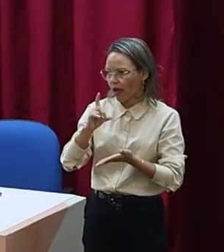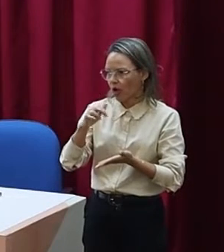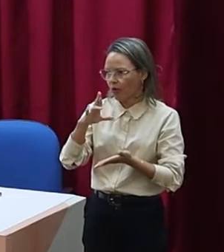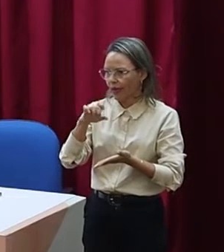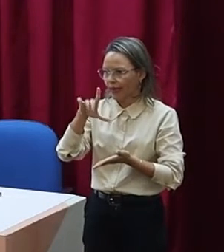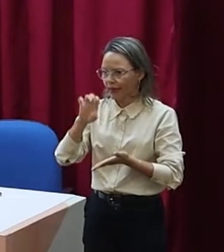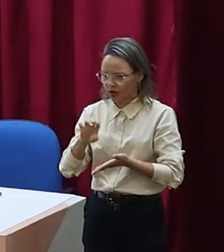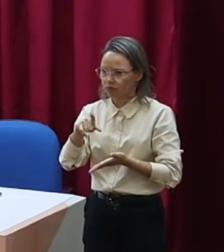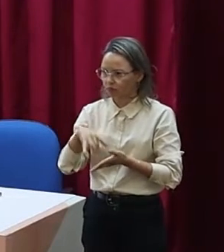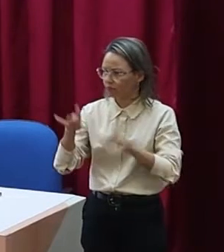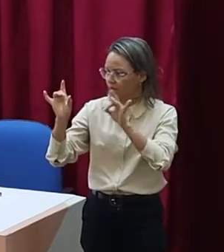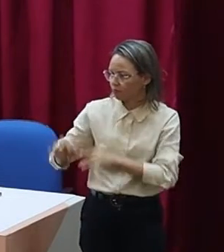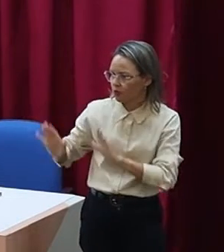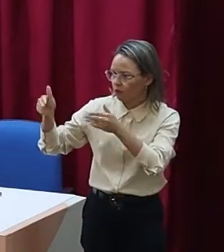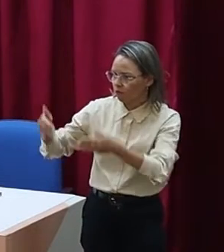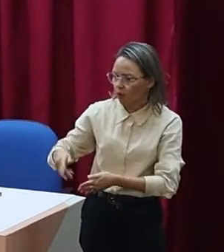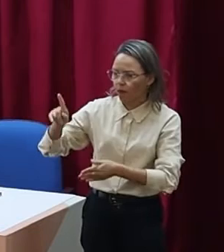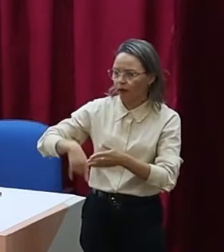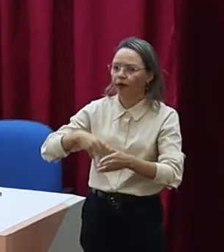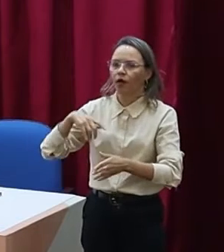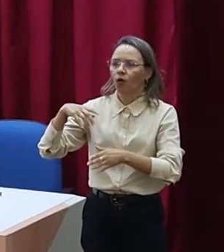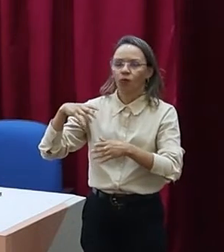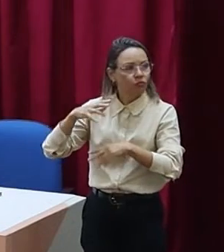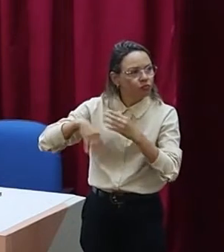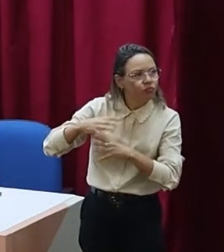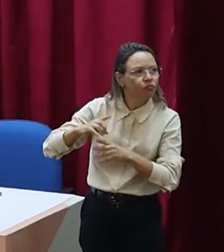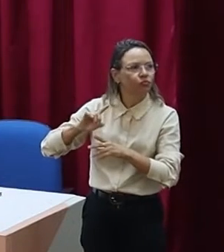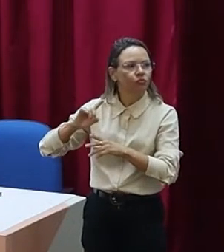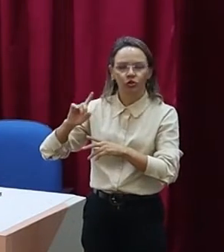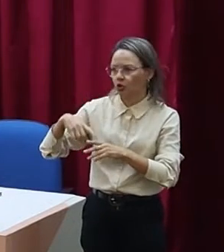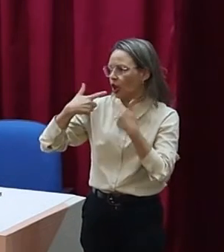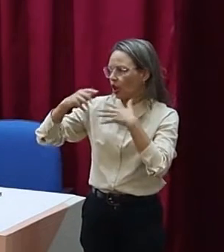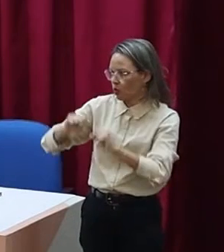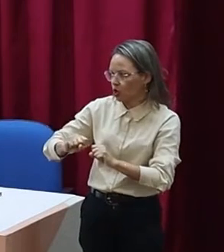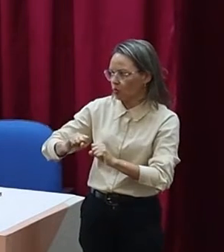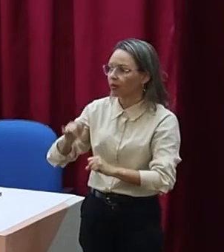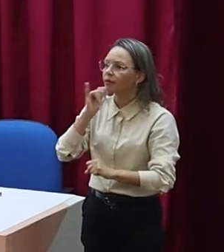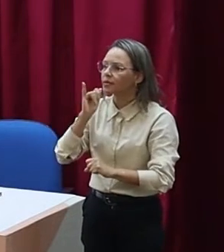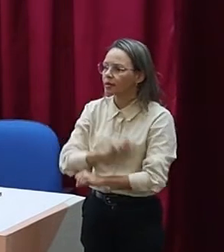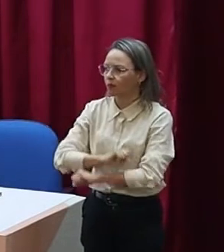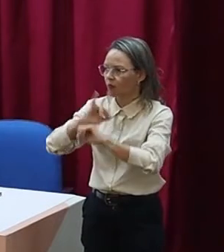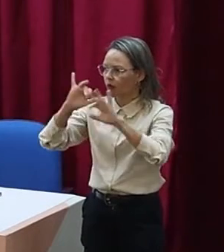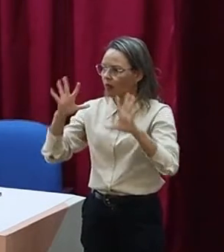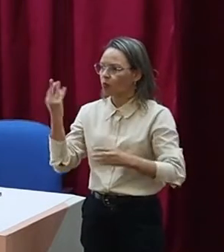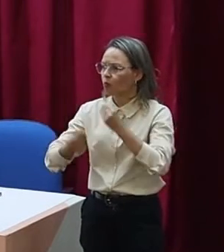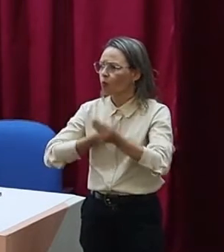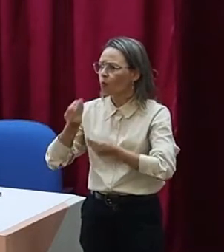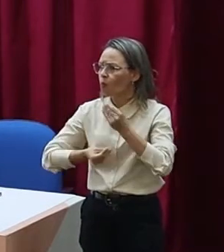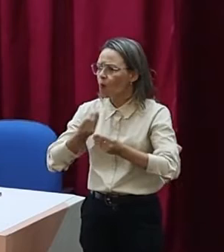fez uma dissertação exclusivamente para discutir conflito linguístico, e aqui ela dá exemplos claros de como esses conflitos